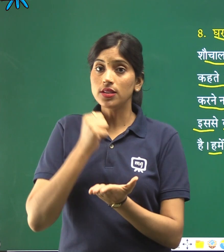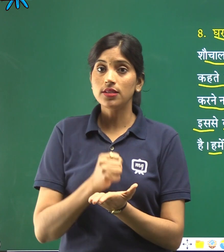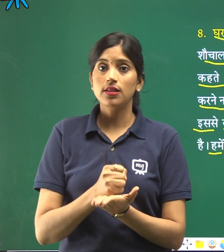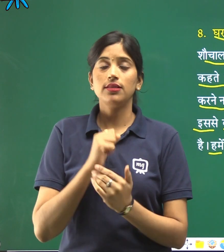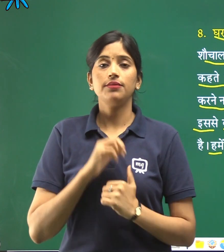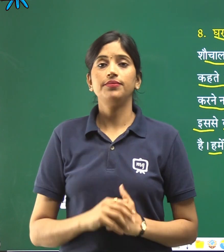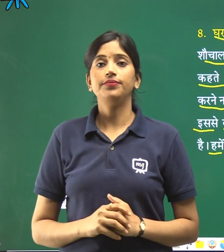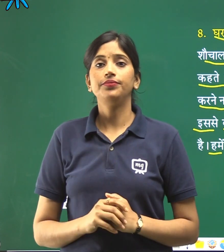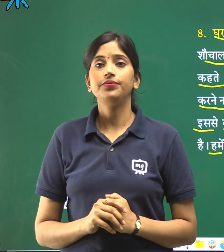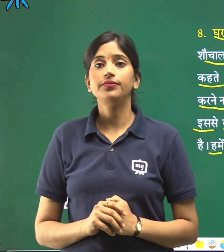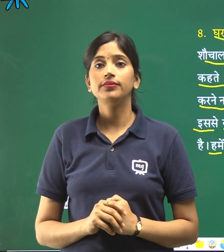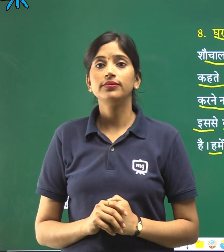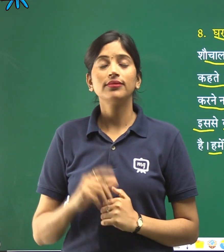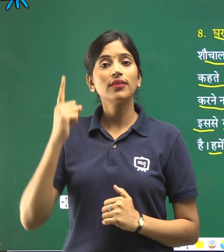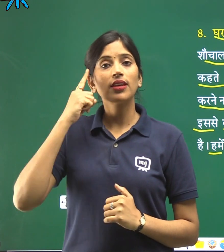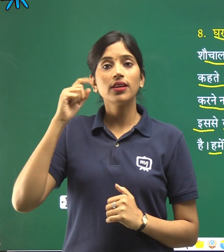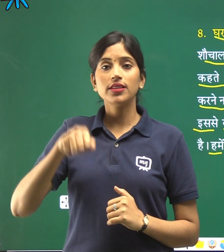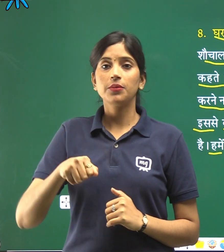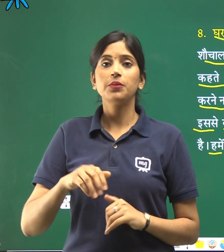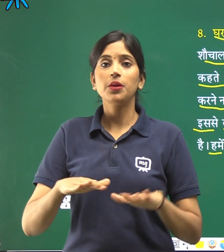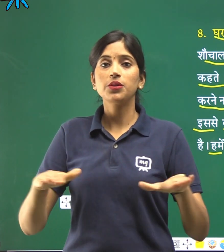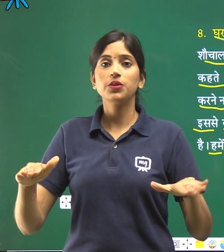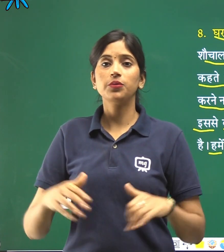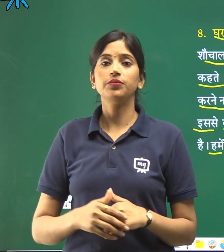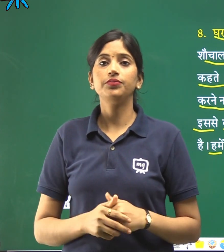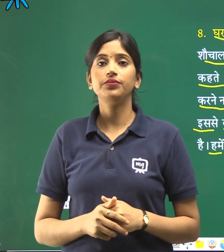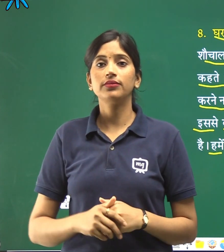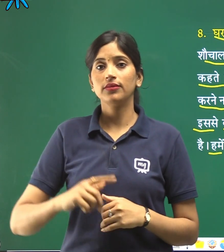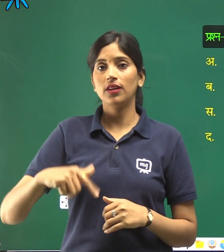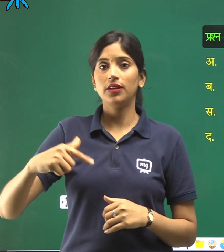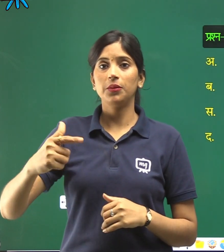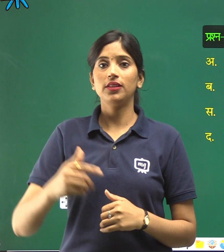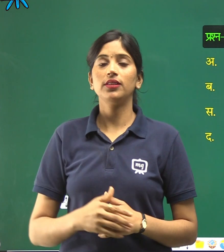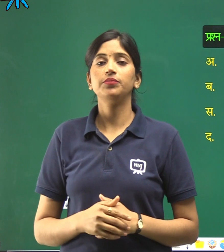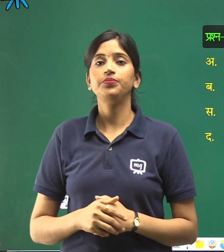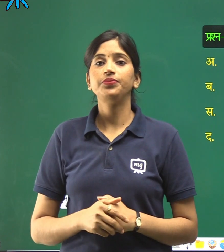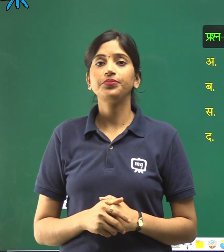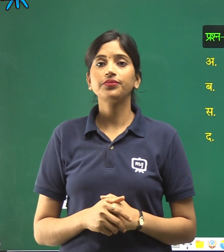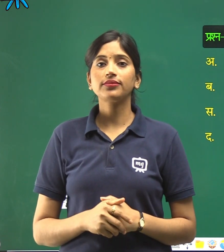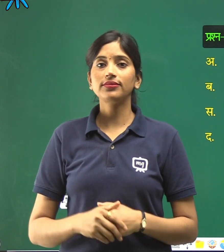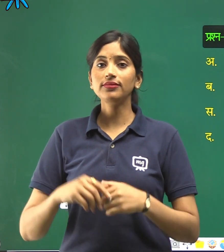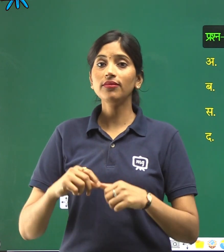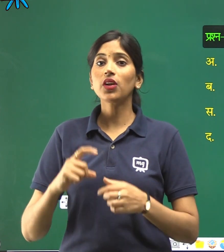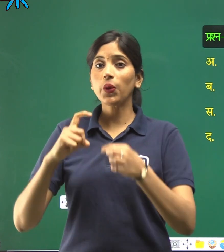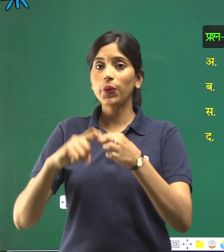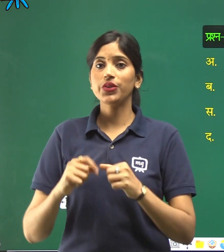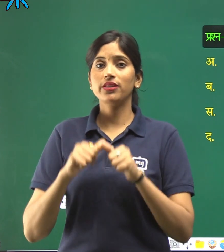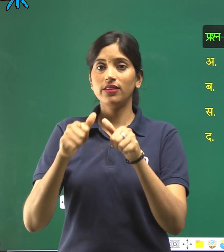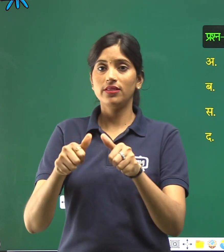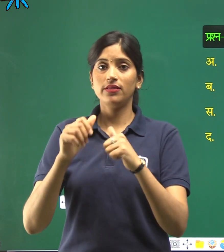चाहिए। समझ में आए बच्चों? आगे बढ़ते हैं। प्रश्नोत्तर।